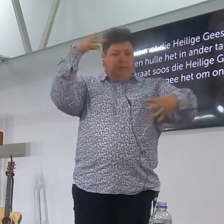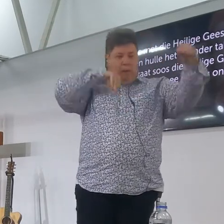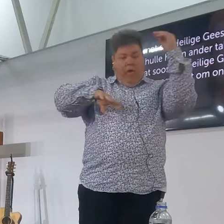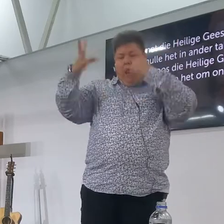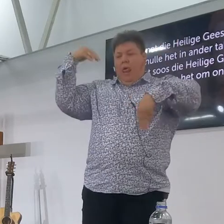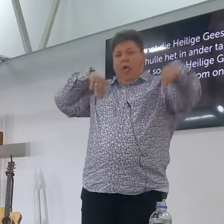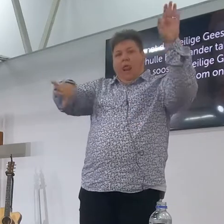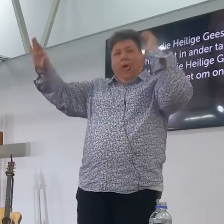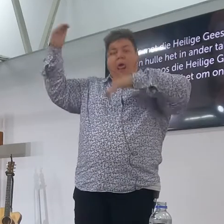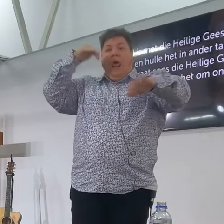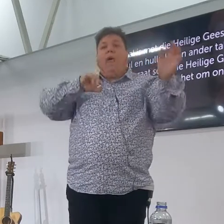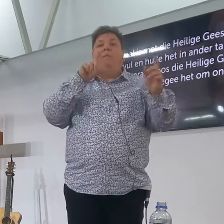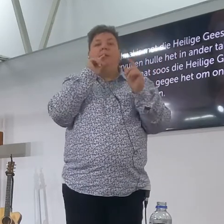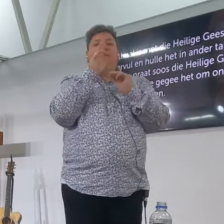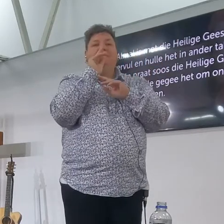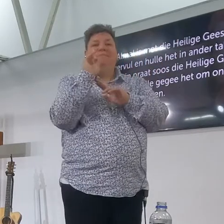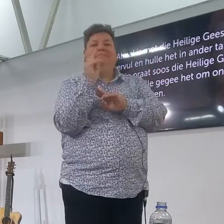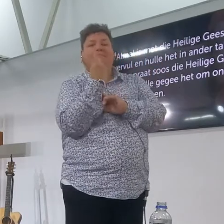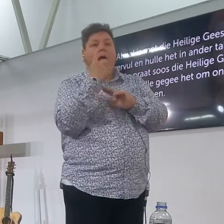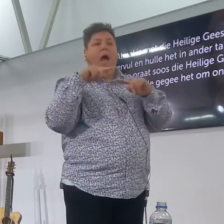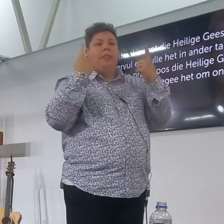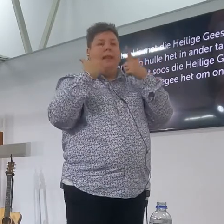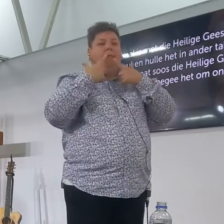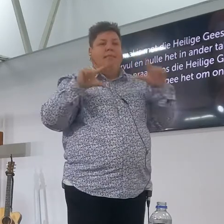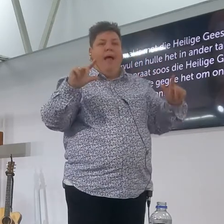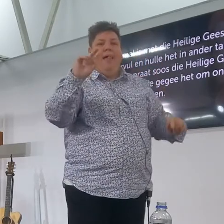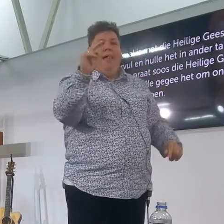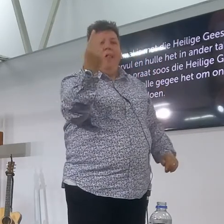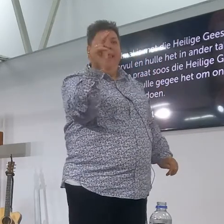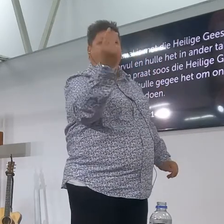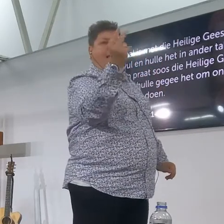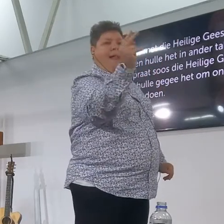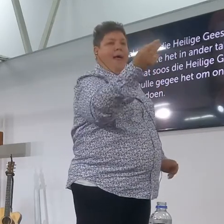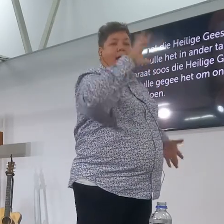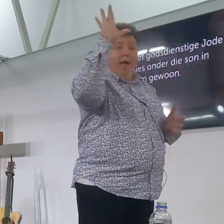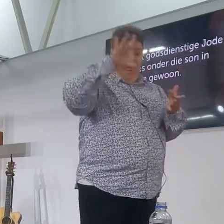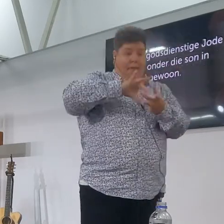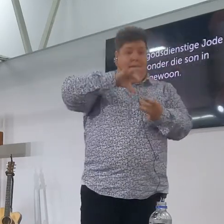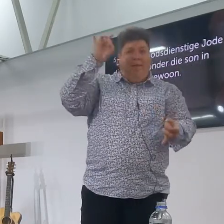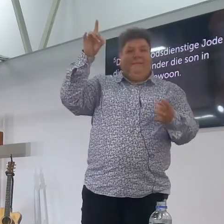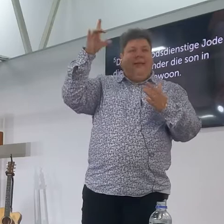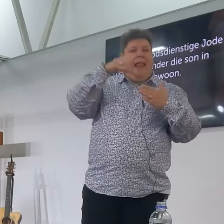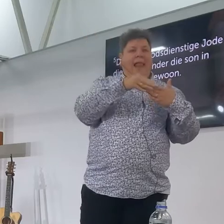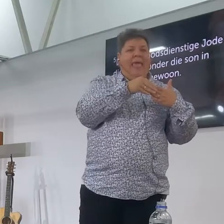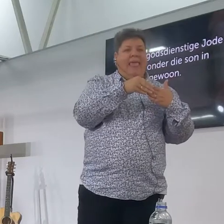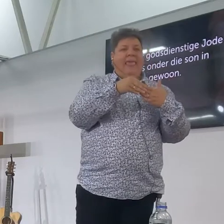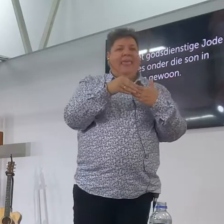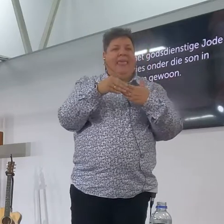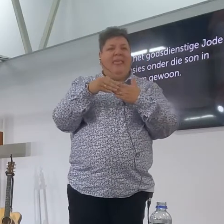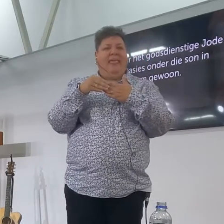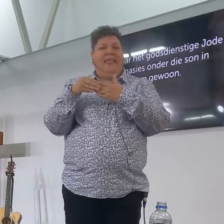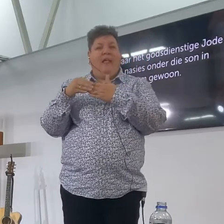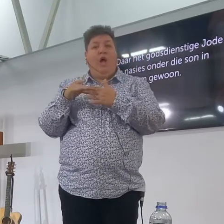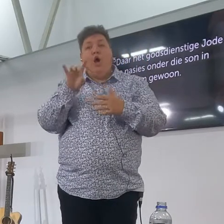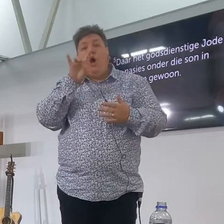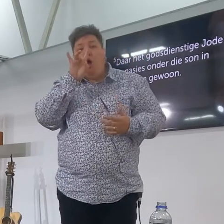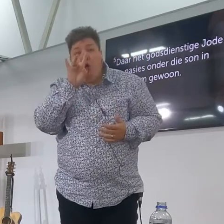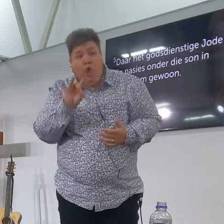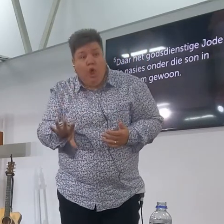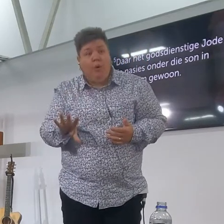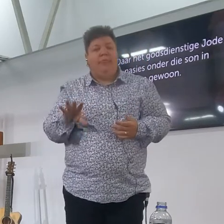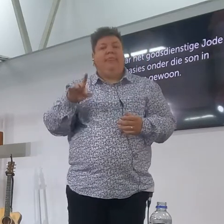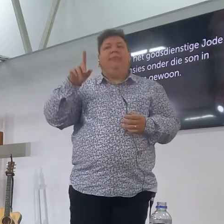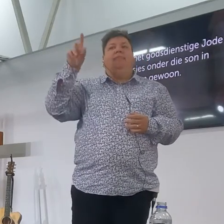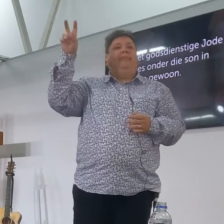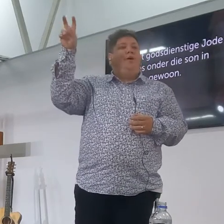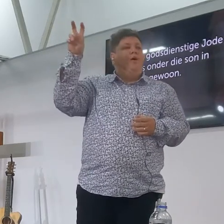het in ander tale begin praat soos die Heilige Gees het aan hulle gegee om onder sy leiding te doen. Daar het godsdienstige Jode uit al die